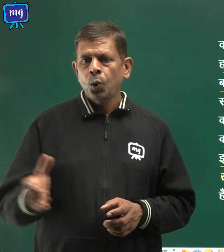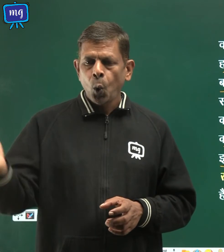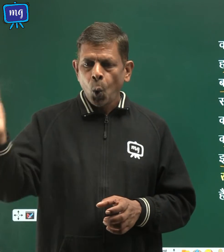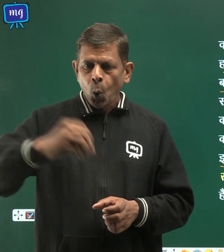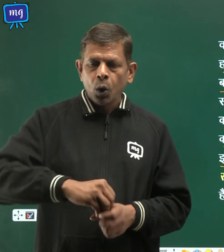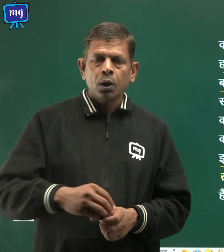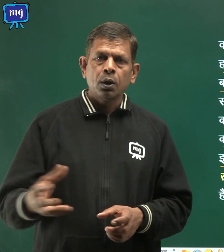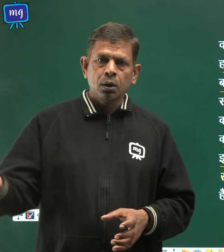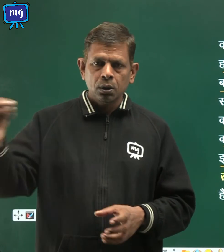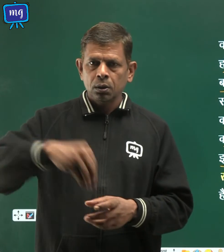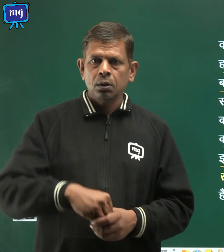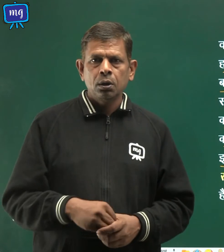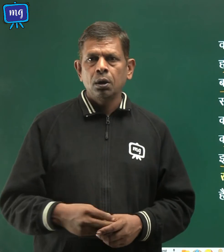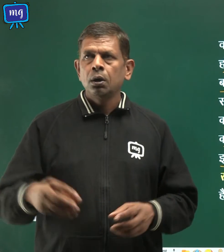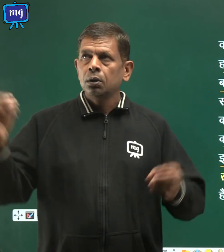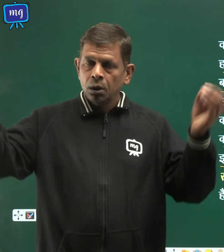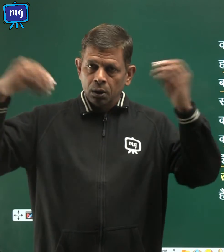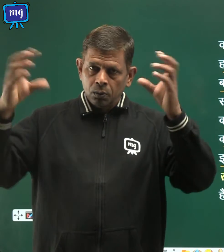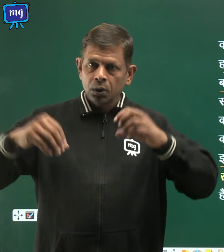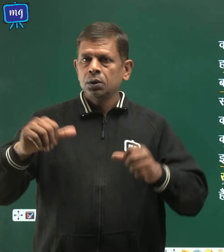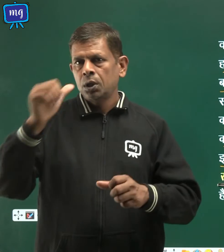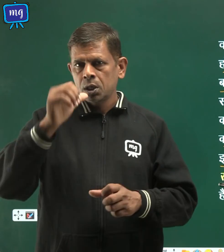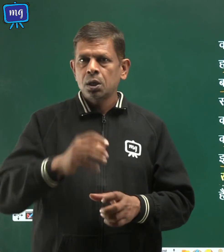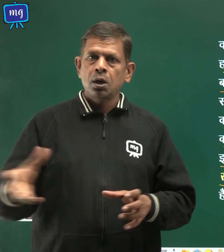अथवा वर्षा जल संग्रहण